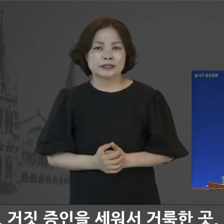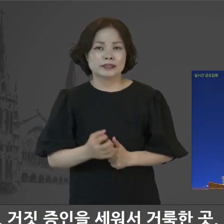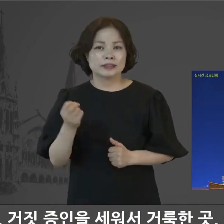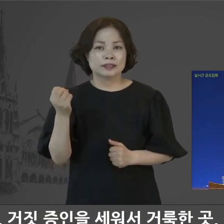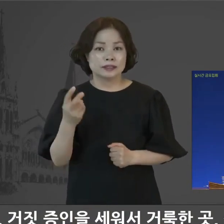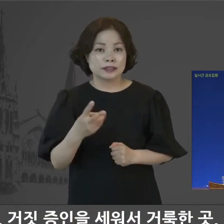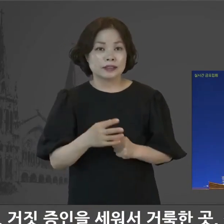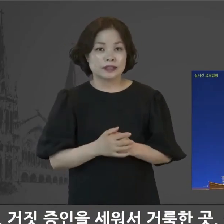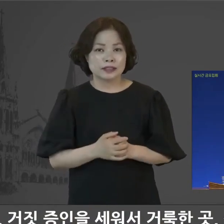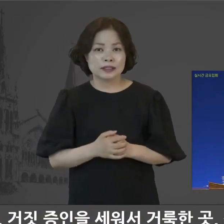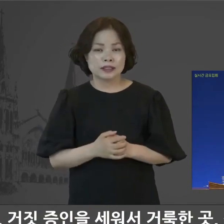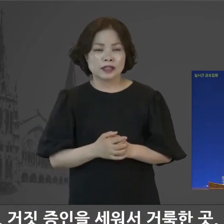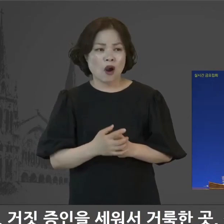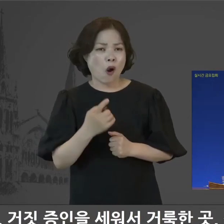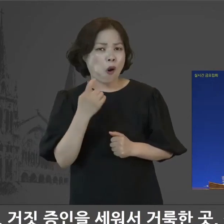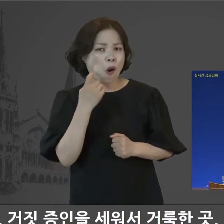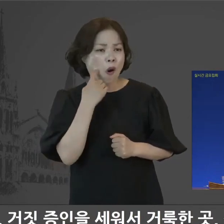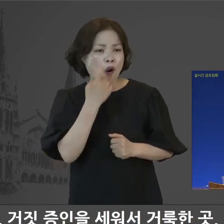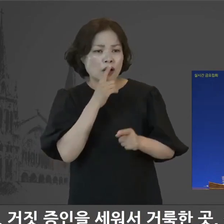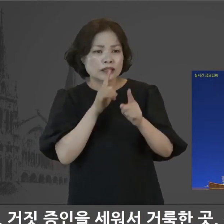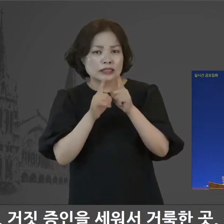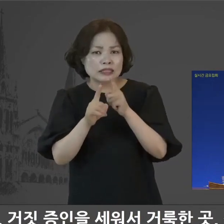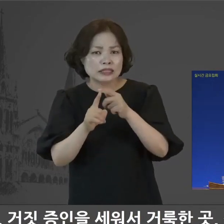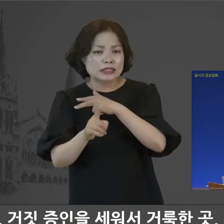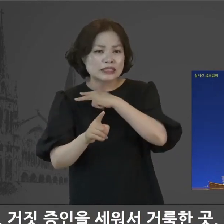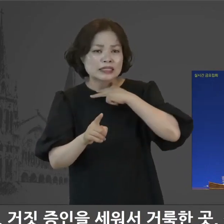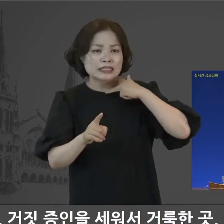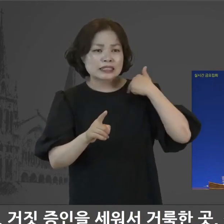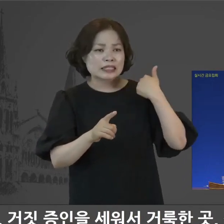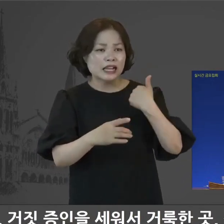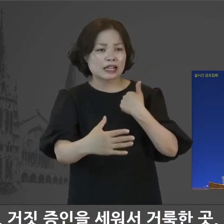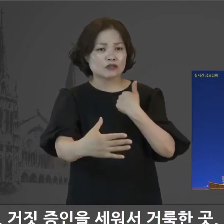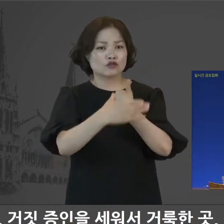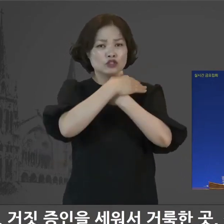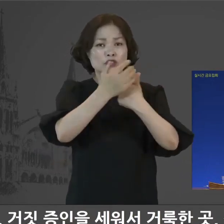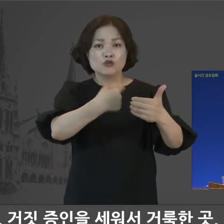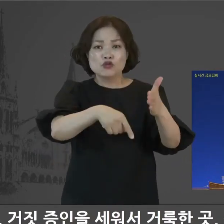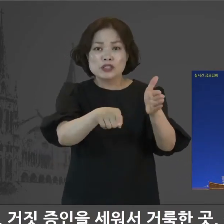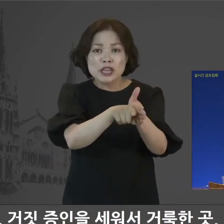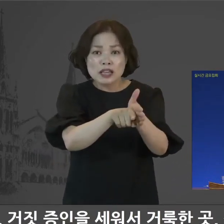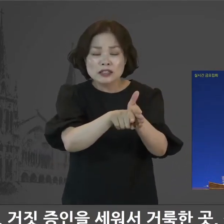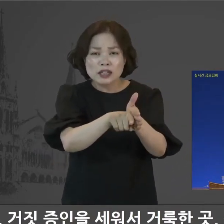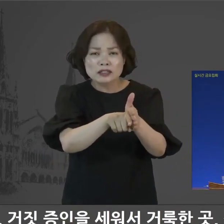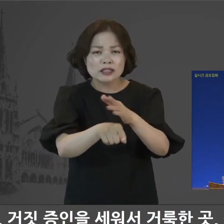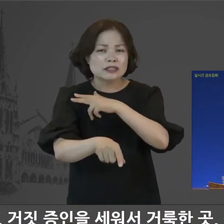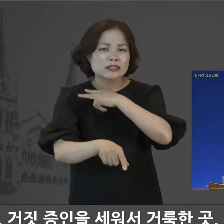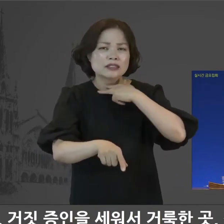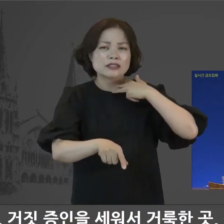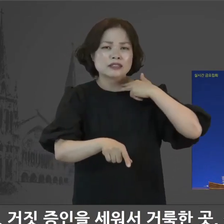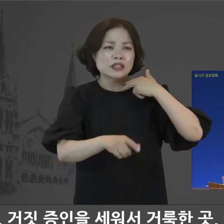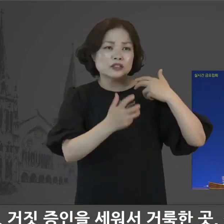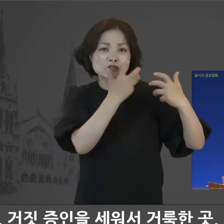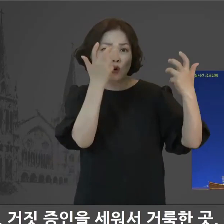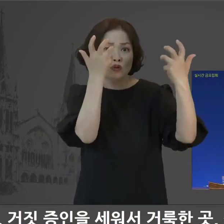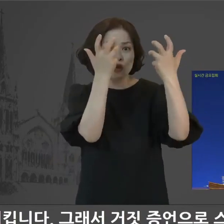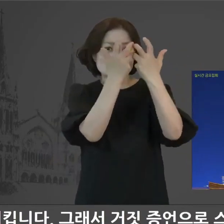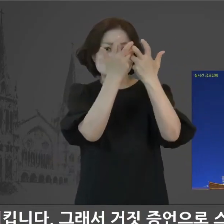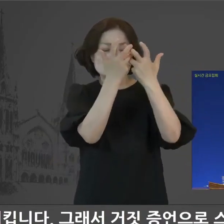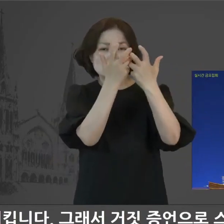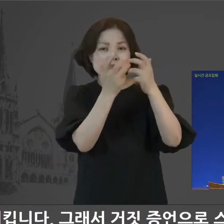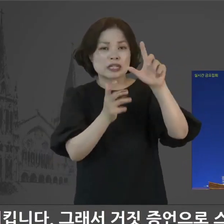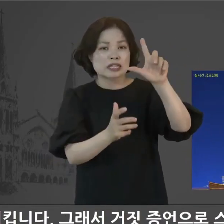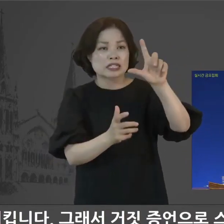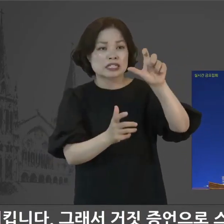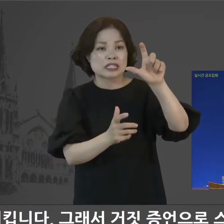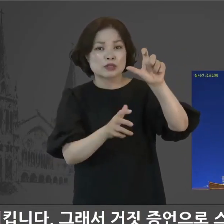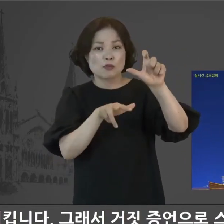그래서 이렇게 거짓 증언으로 스데반을 몰아붙이는데 스데반이 얼마나 성령이 충만했는지 15절에 기록되어